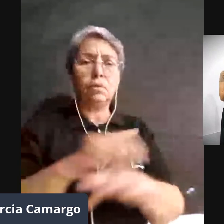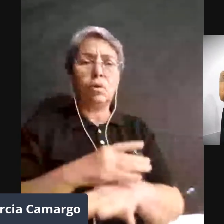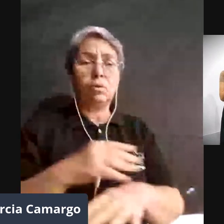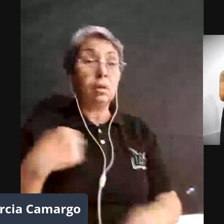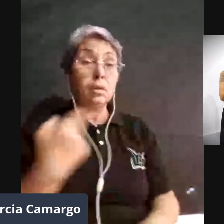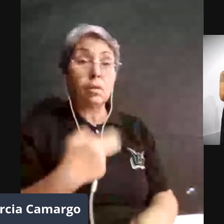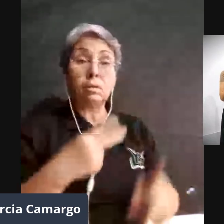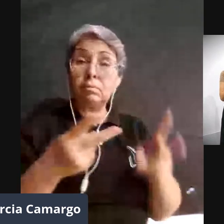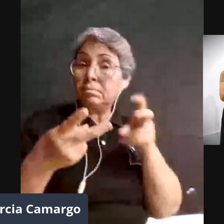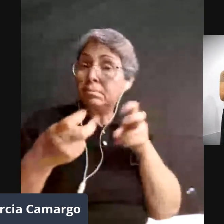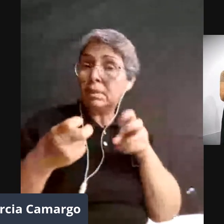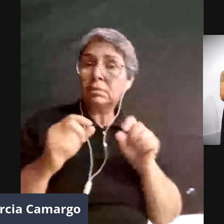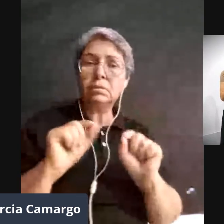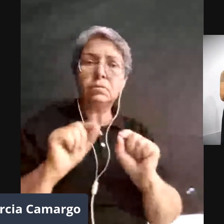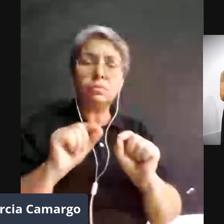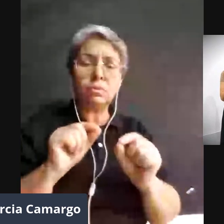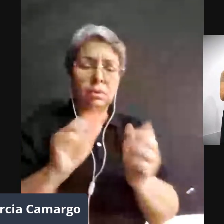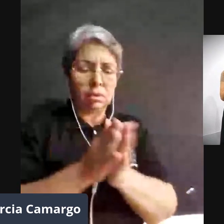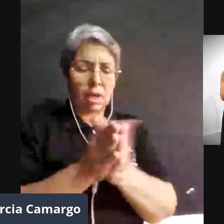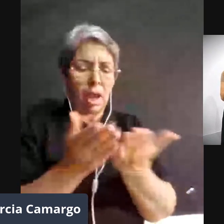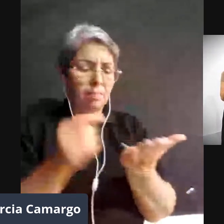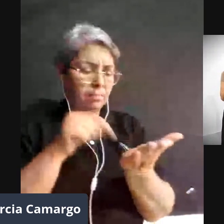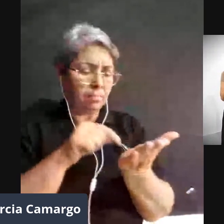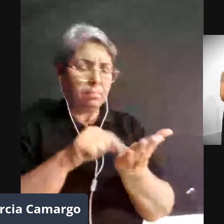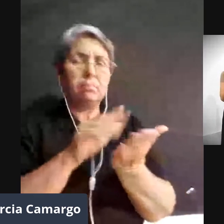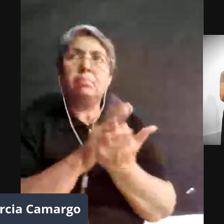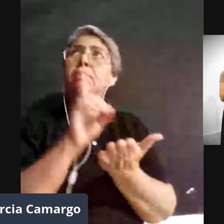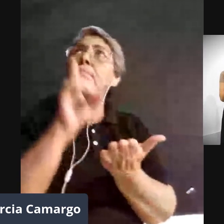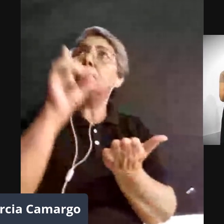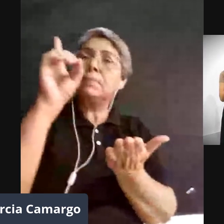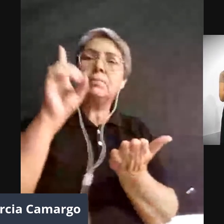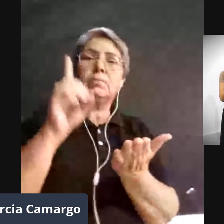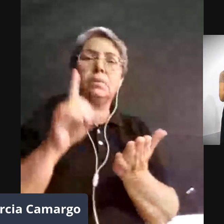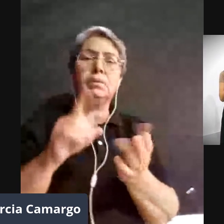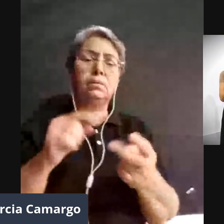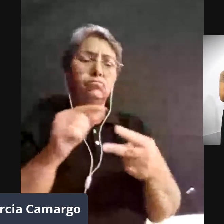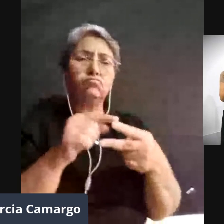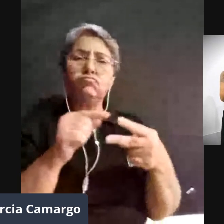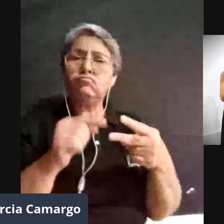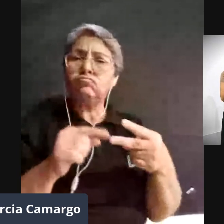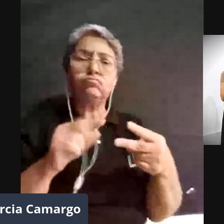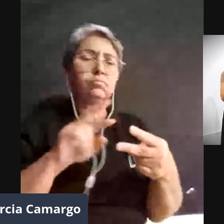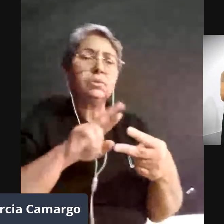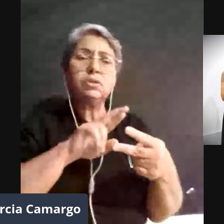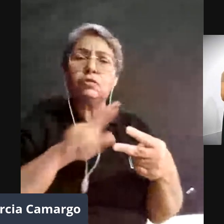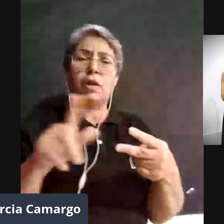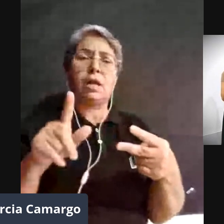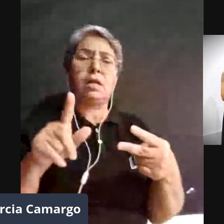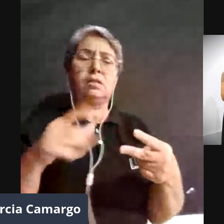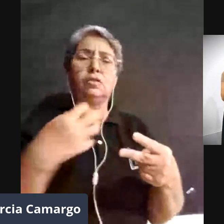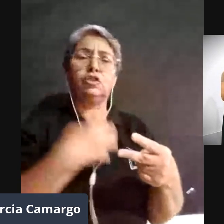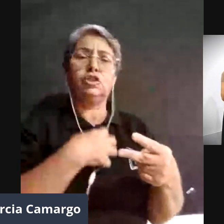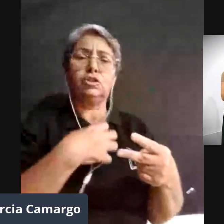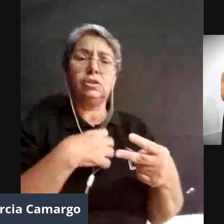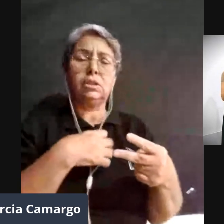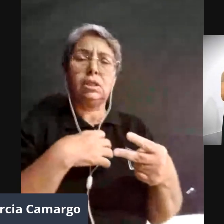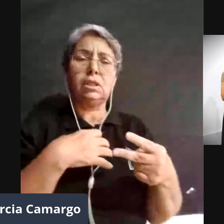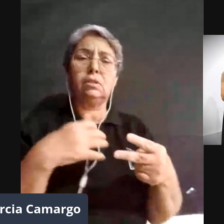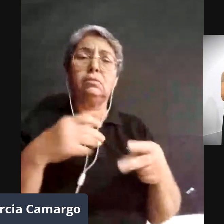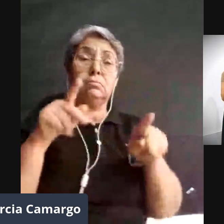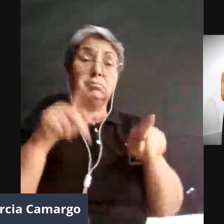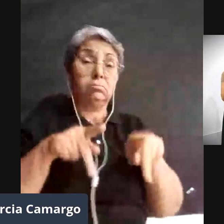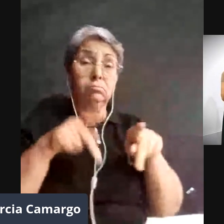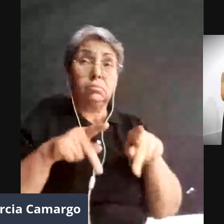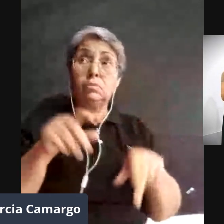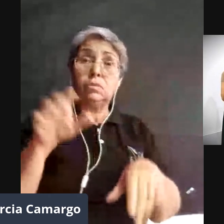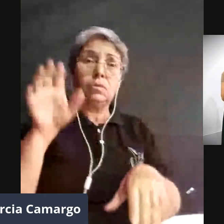nós encontramos na Bíblia, na palavra de Deus, dois tipos de reações diferentes do povo quando eles ouvem a sua própria